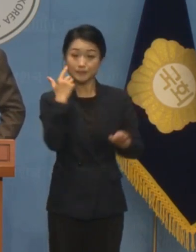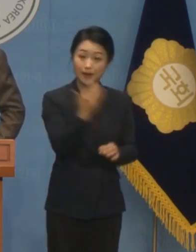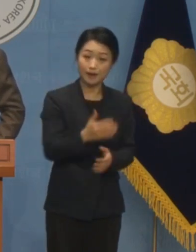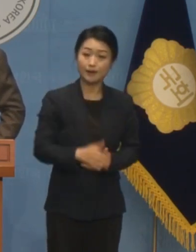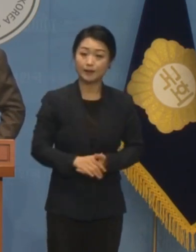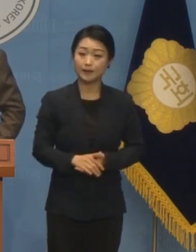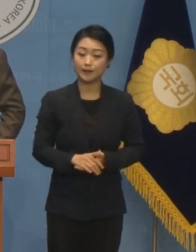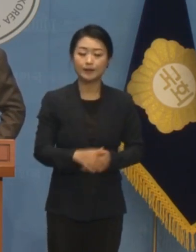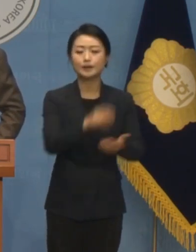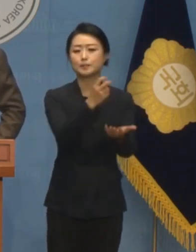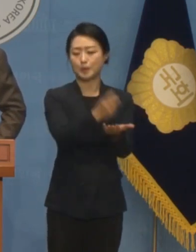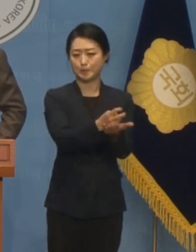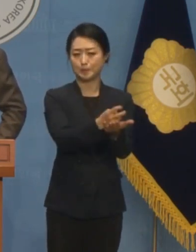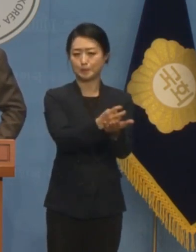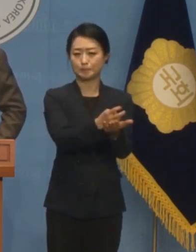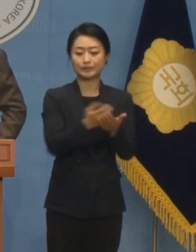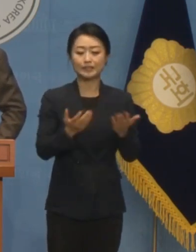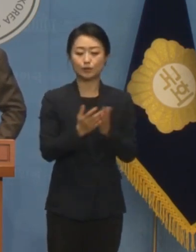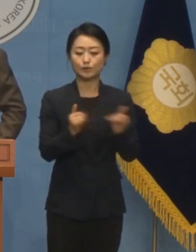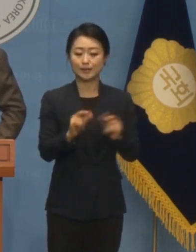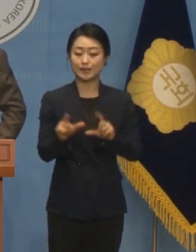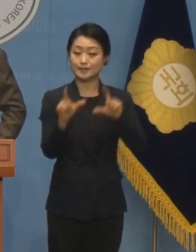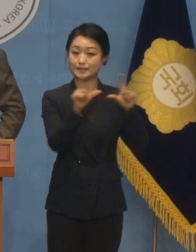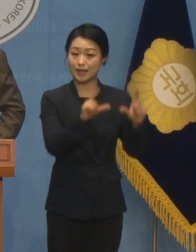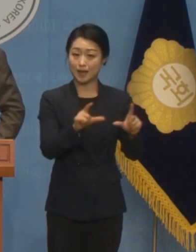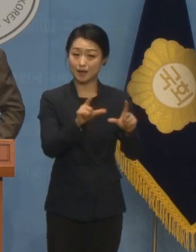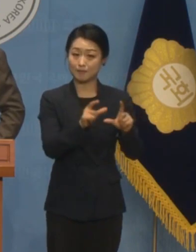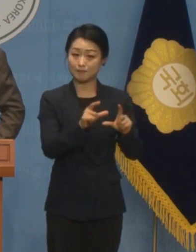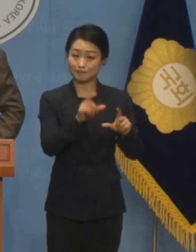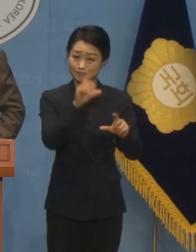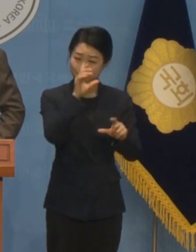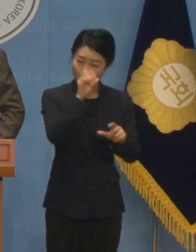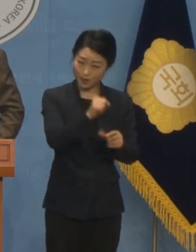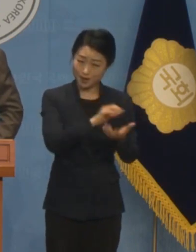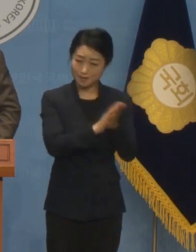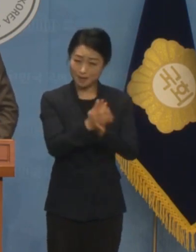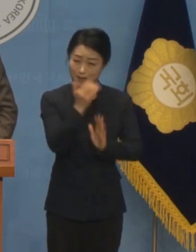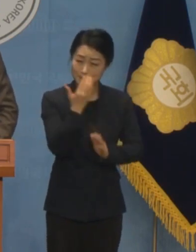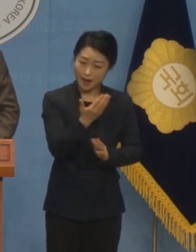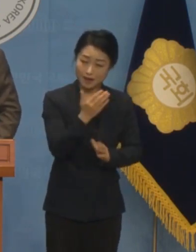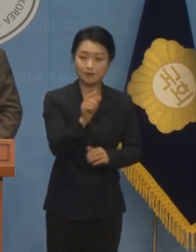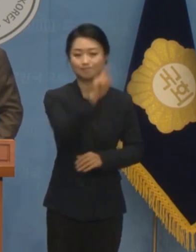이 법으로 우리 근로자들의 삶이 나아질까요?